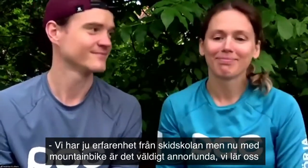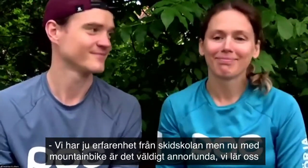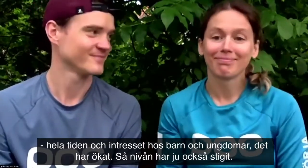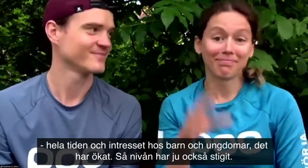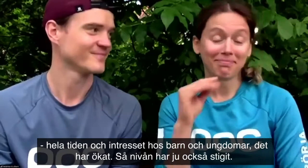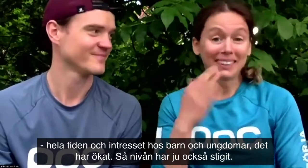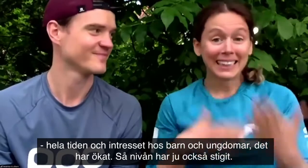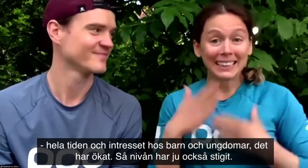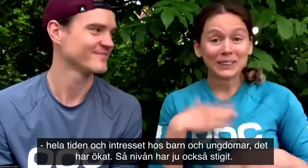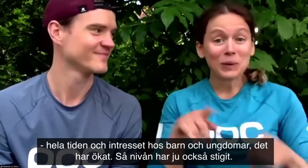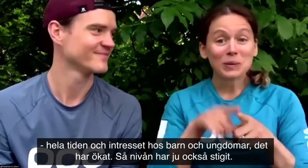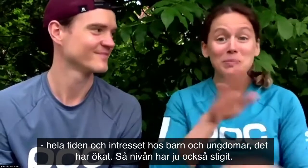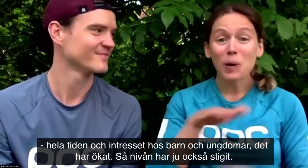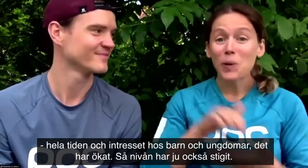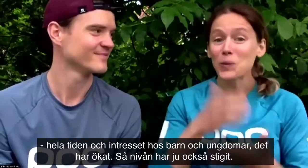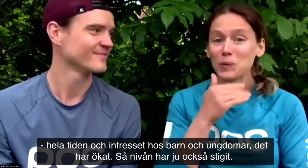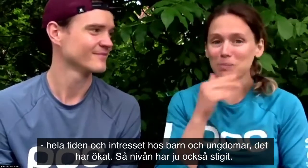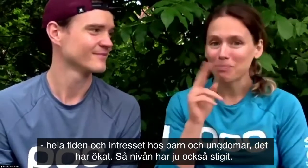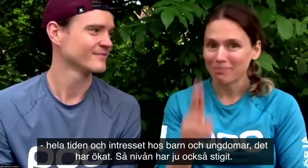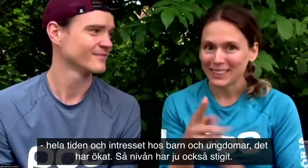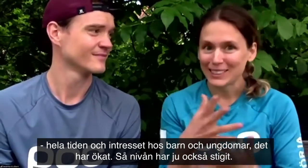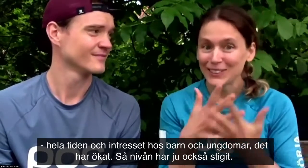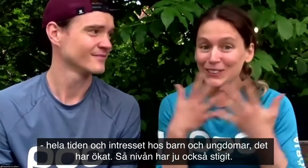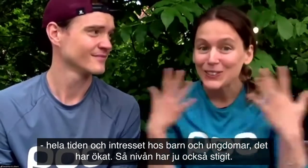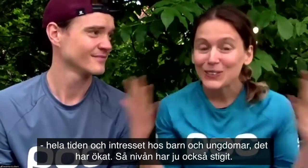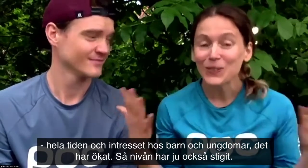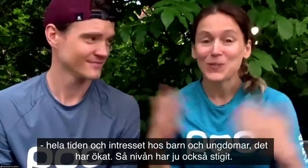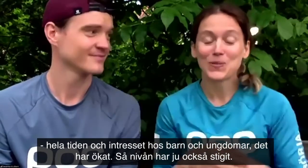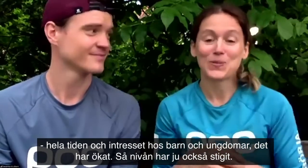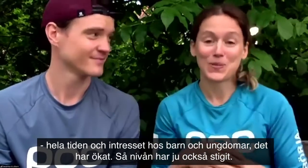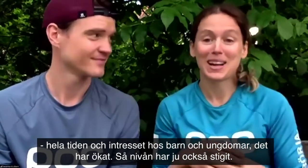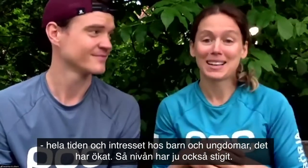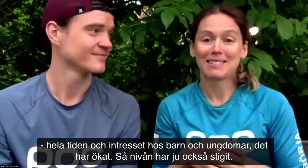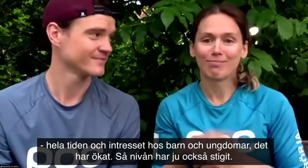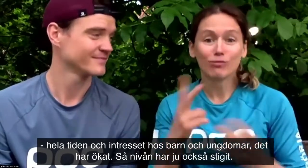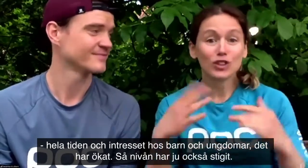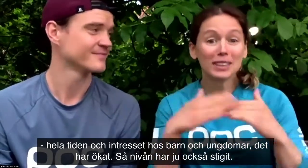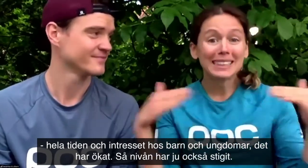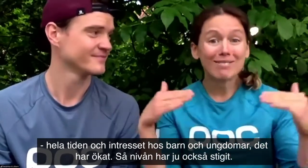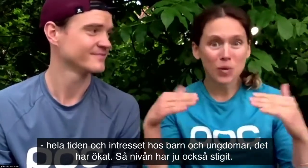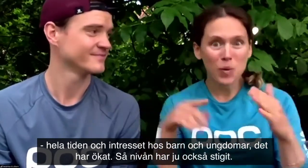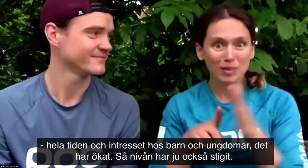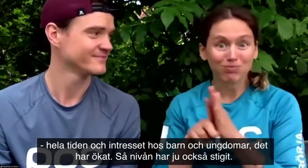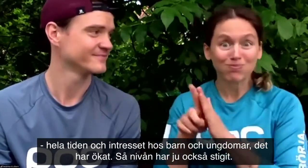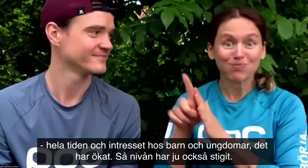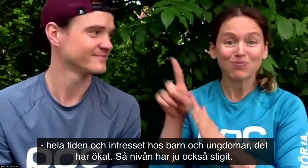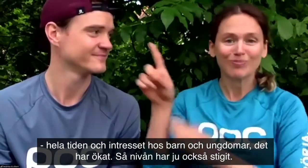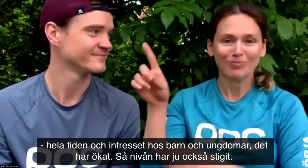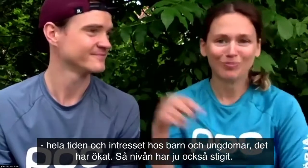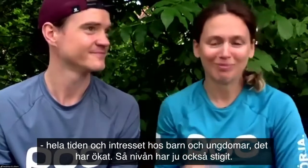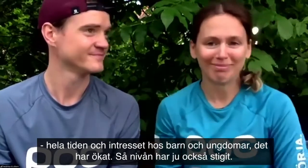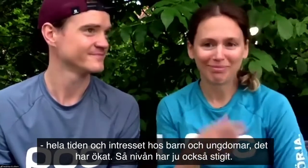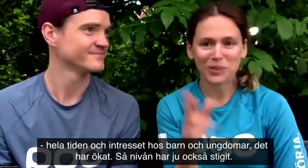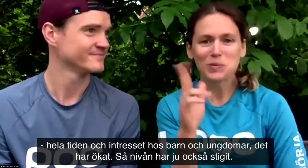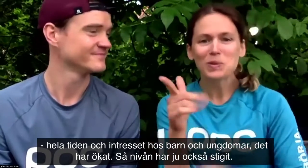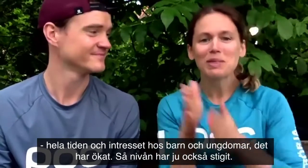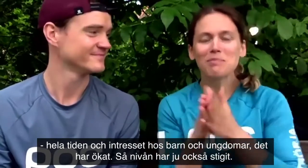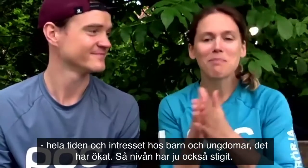oss hela tiden. Och intresset hos barn och ungdomar, det har ökat. Så nivån har ju också